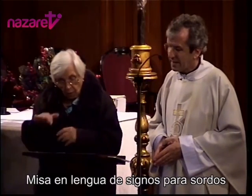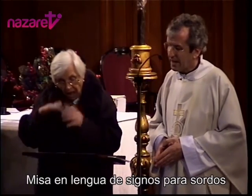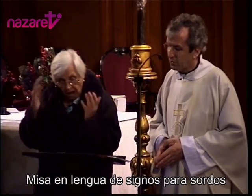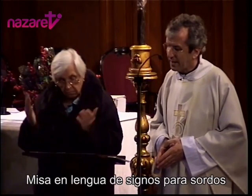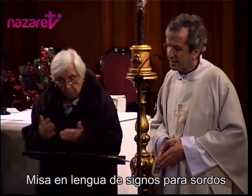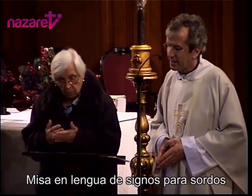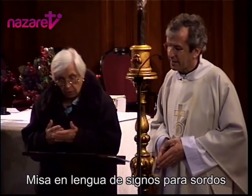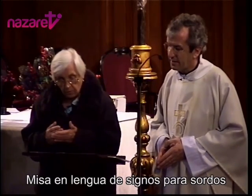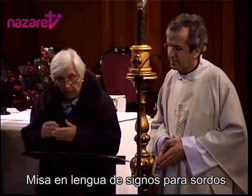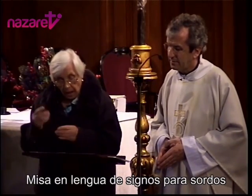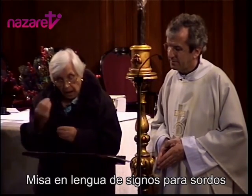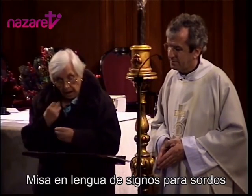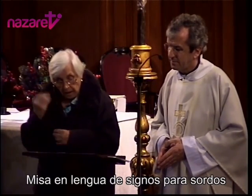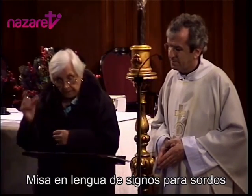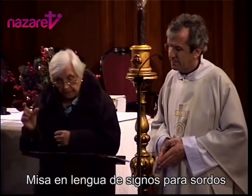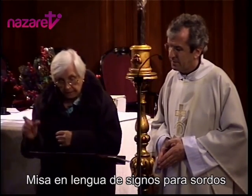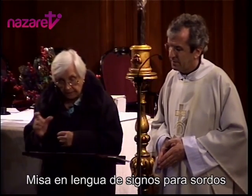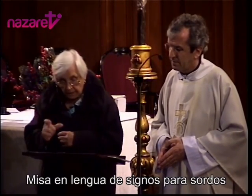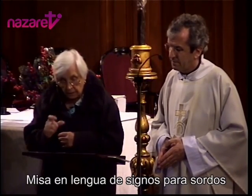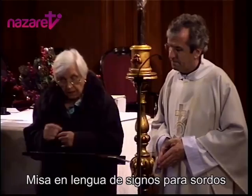Anunciadlas a toda la tierra.